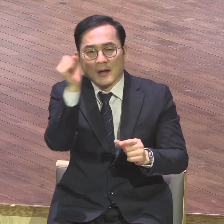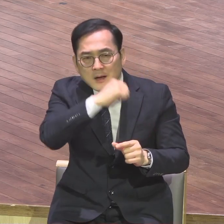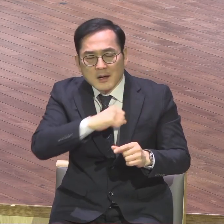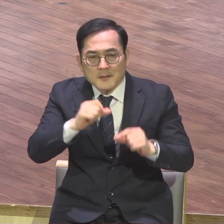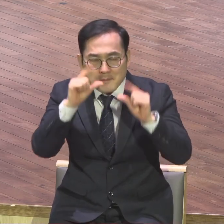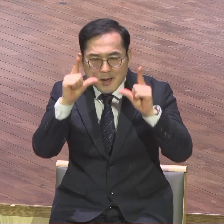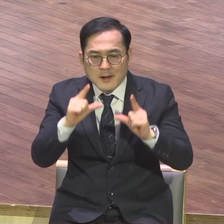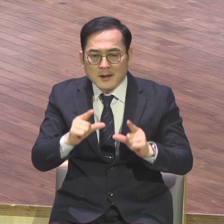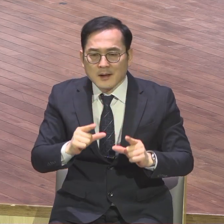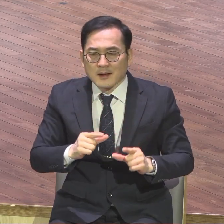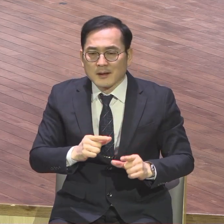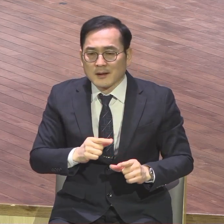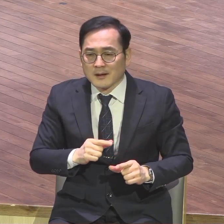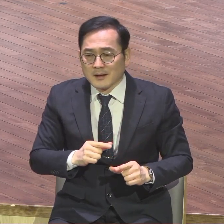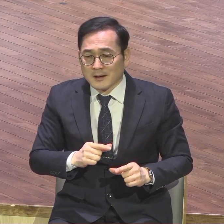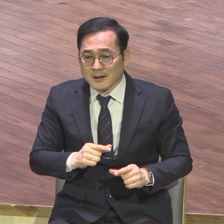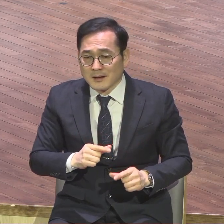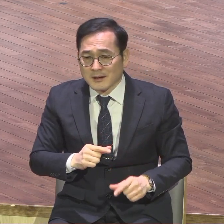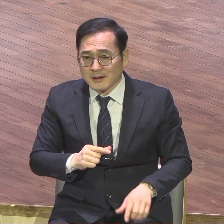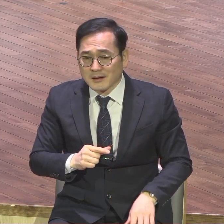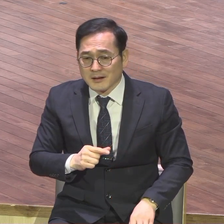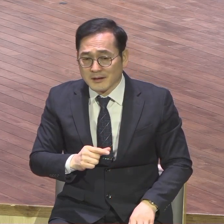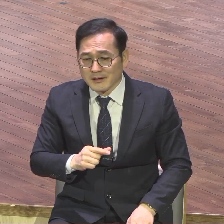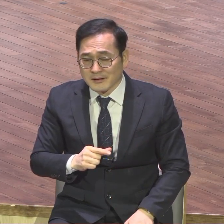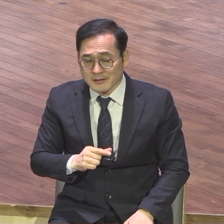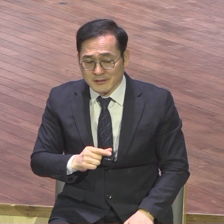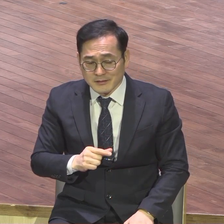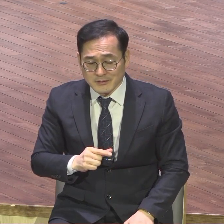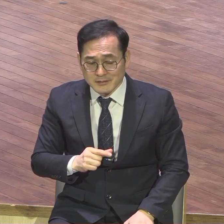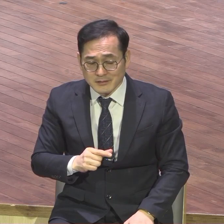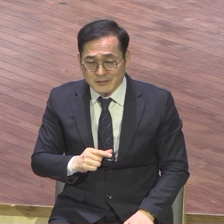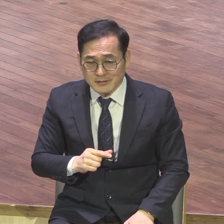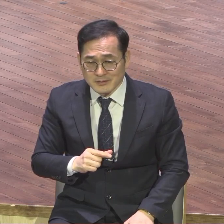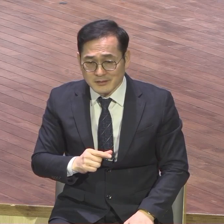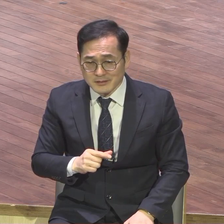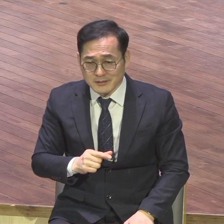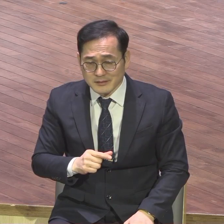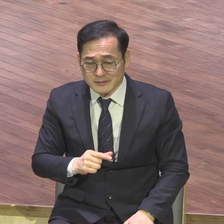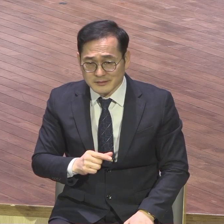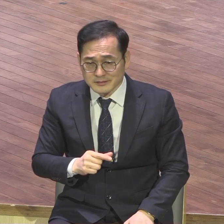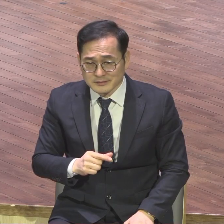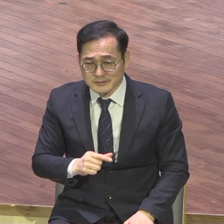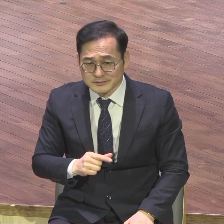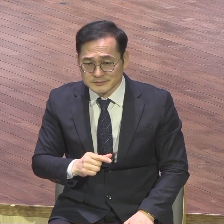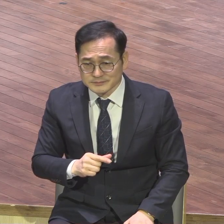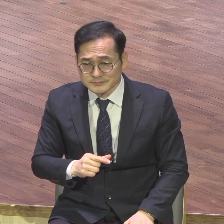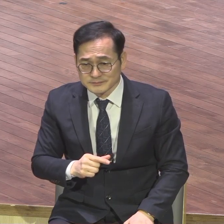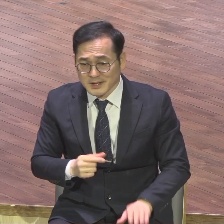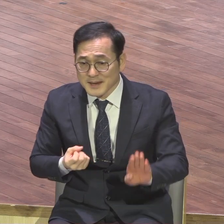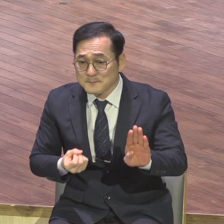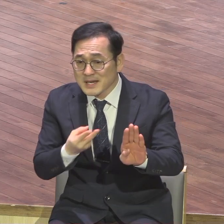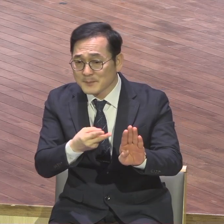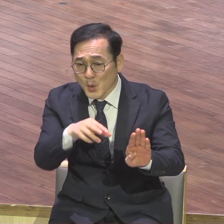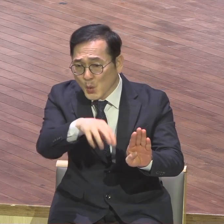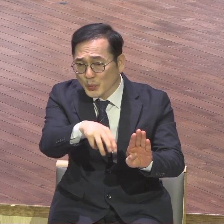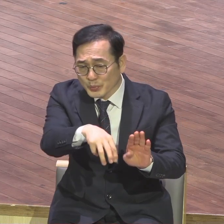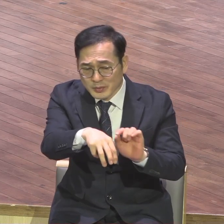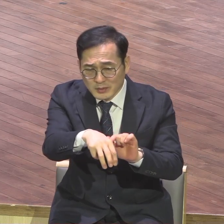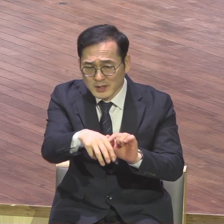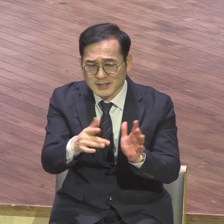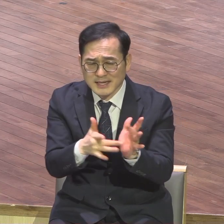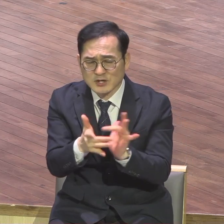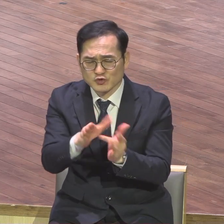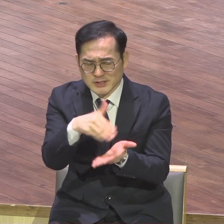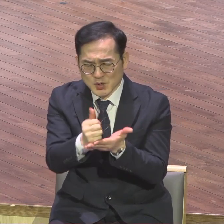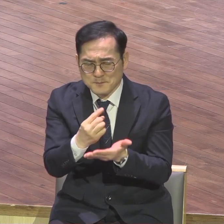전도하기 살리기 위해서 선택된 사도된 이 바울이 이 이방인 빌립보 지역에서 예수 그리스도만을